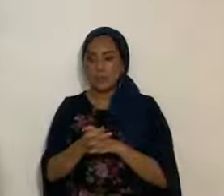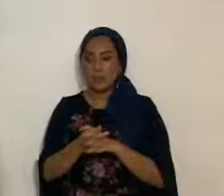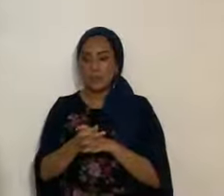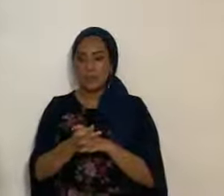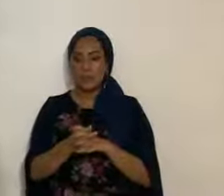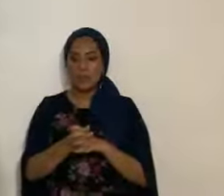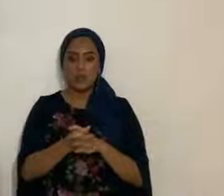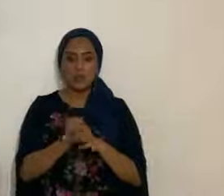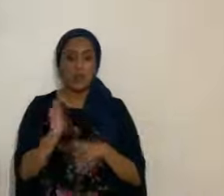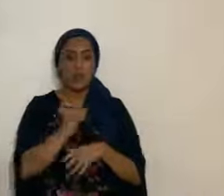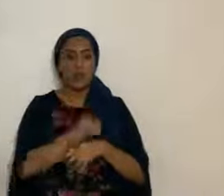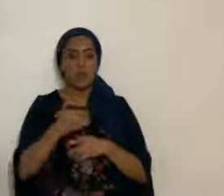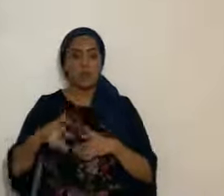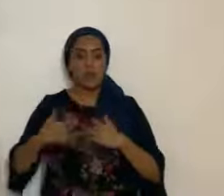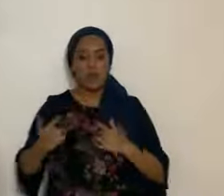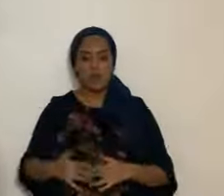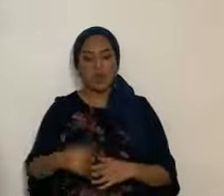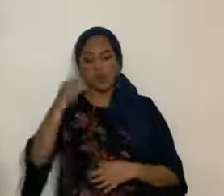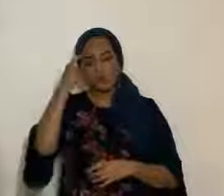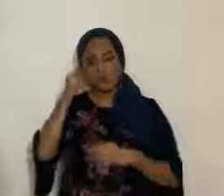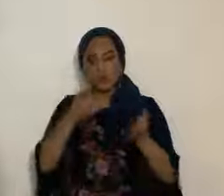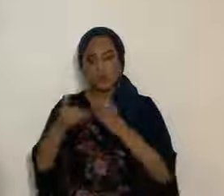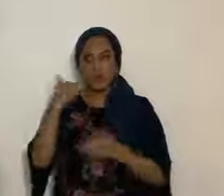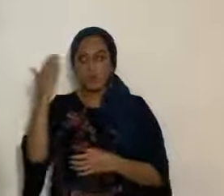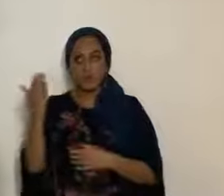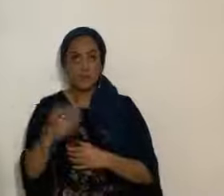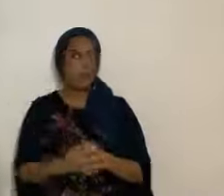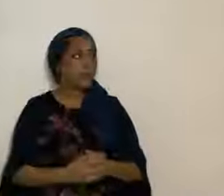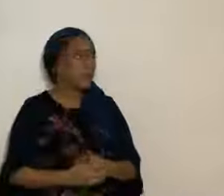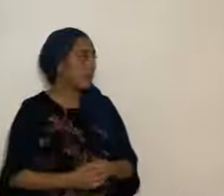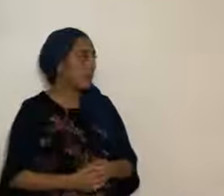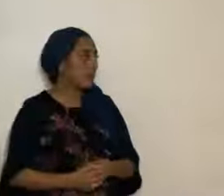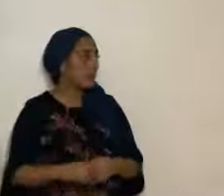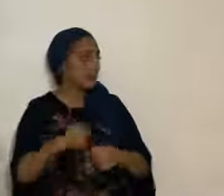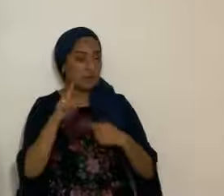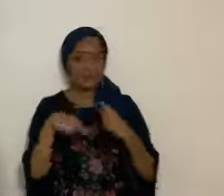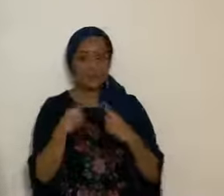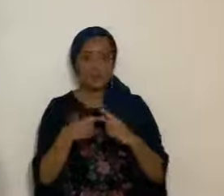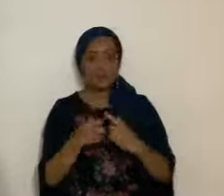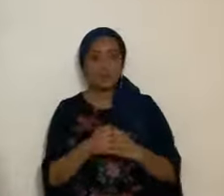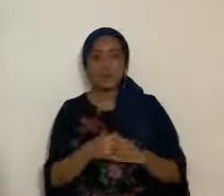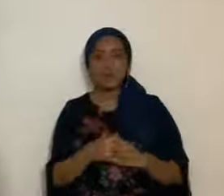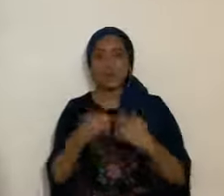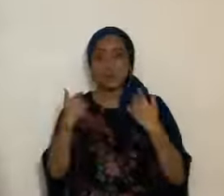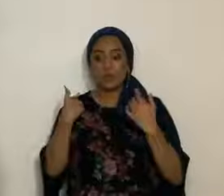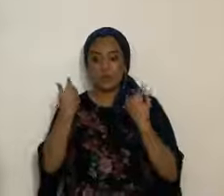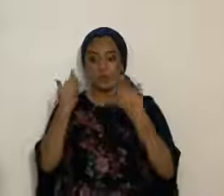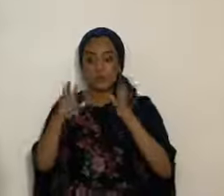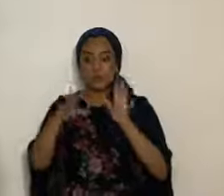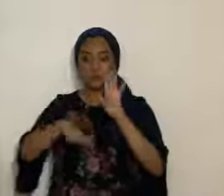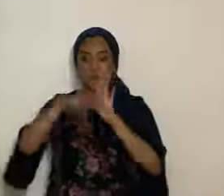nuestro corazón para servir. Una vez que nos llama a su servicio, nos